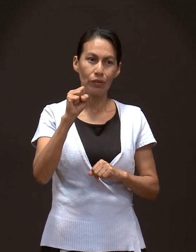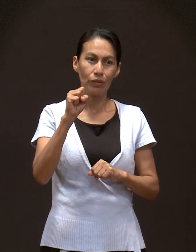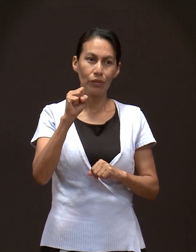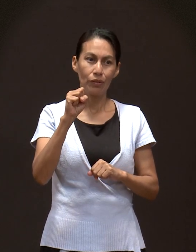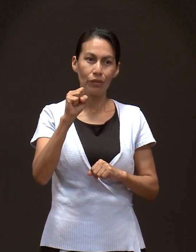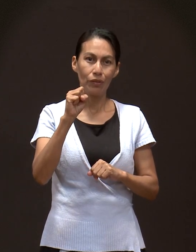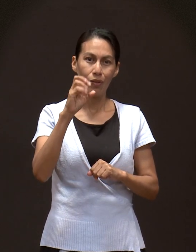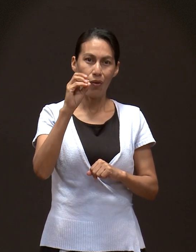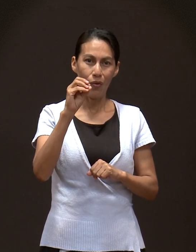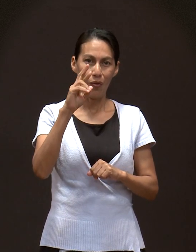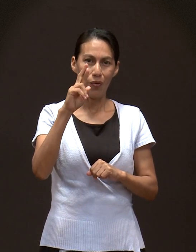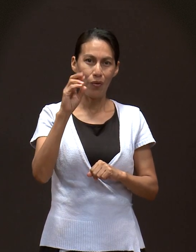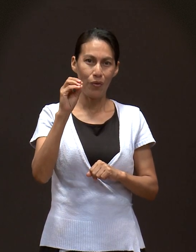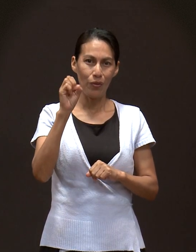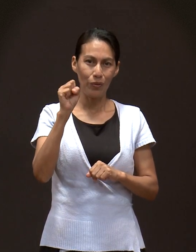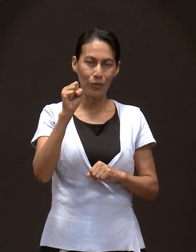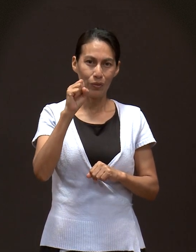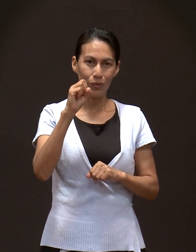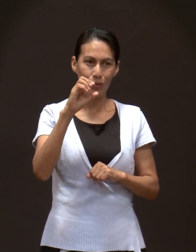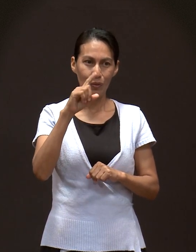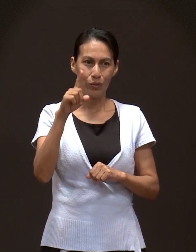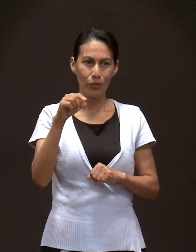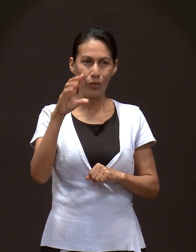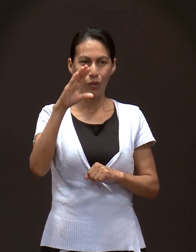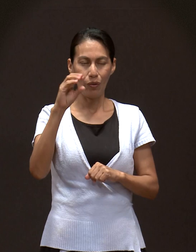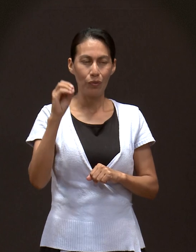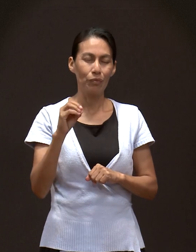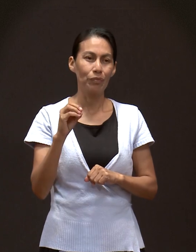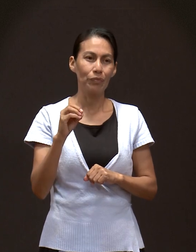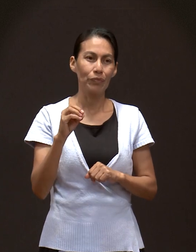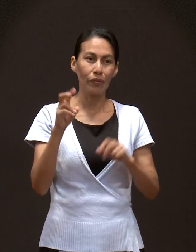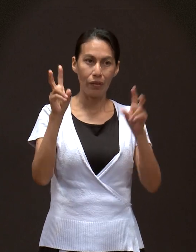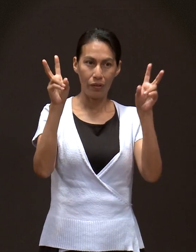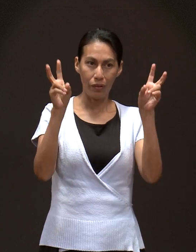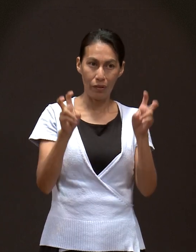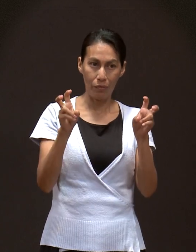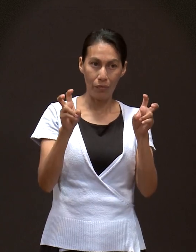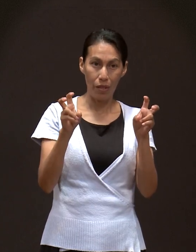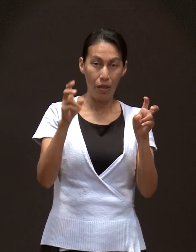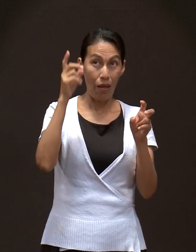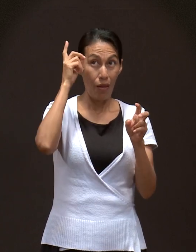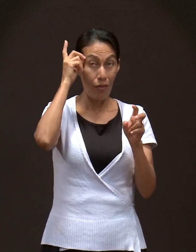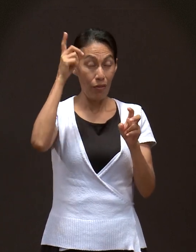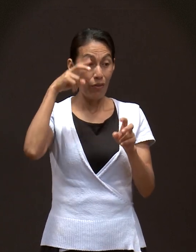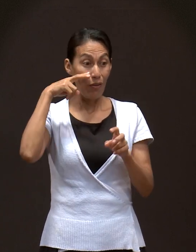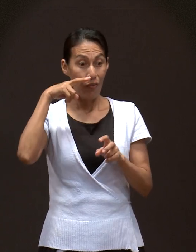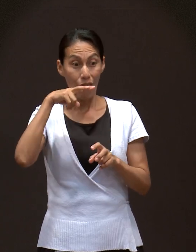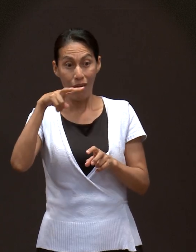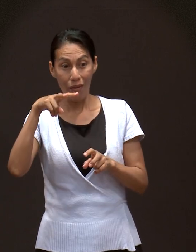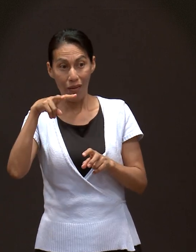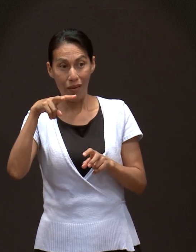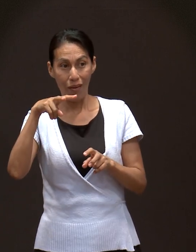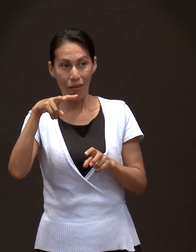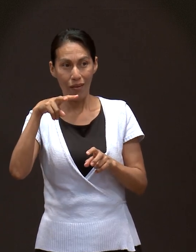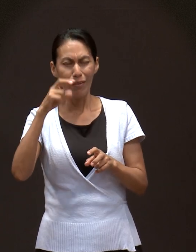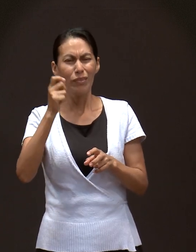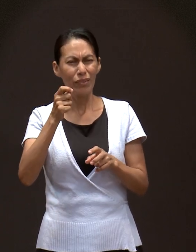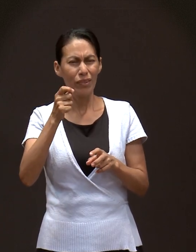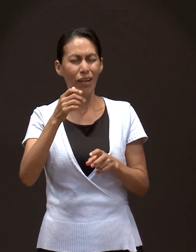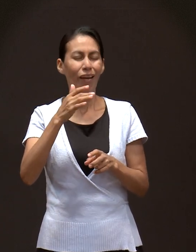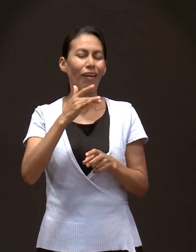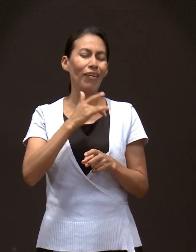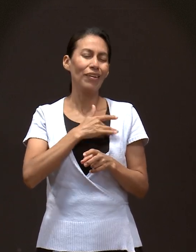lo que los... El pastor Luis Orozco. Luis Orozco. ¿Y el título? Es lo que Dios ve.